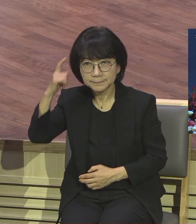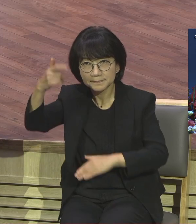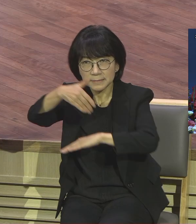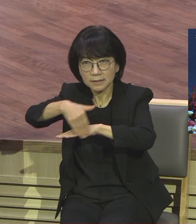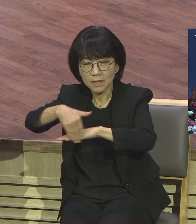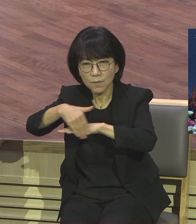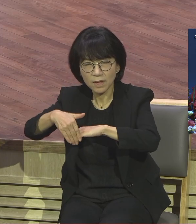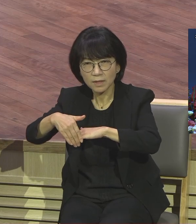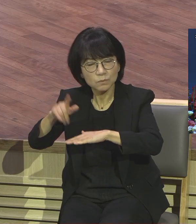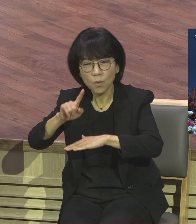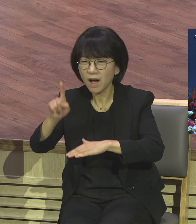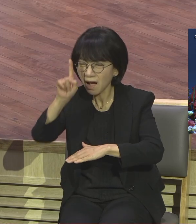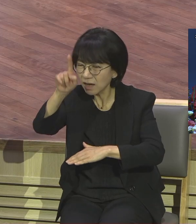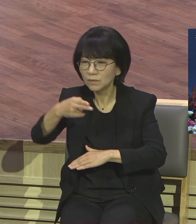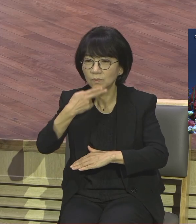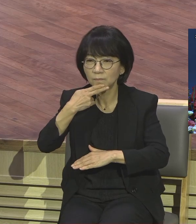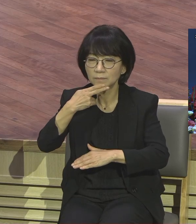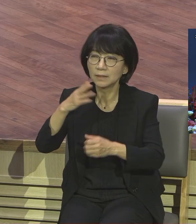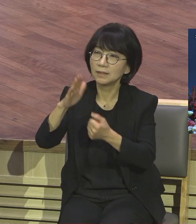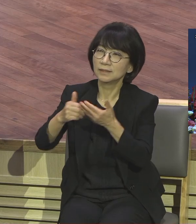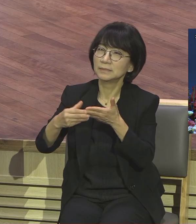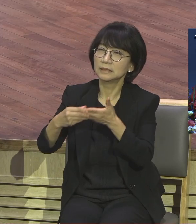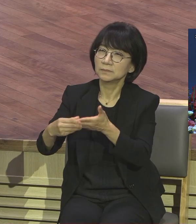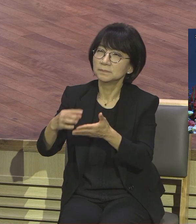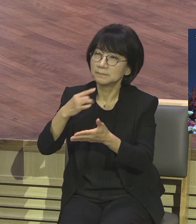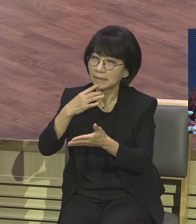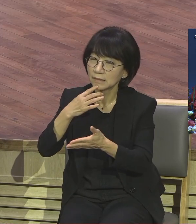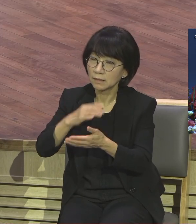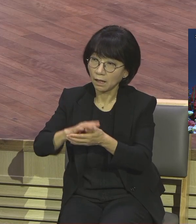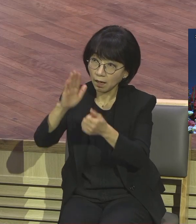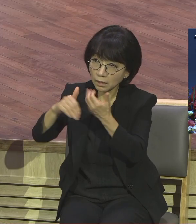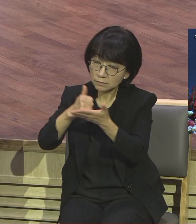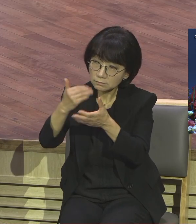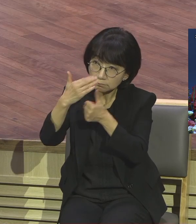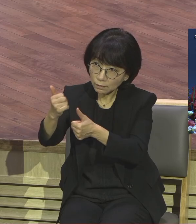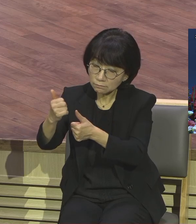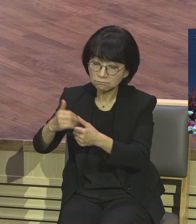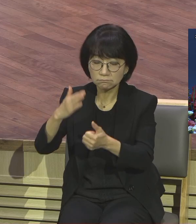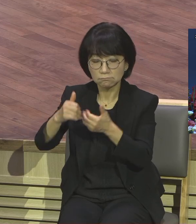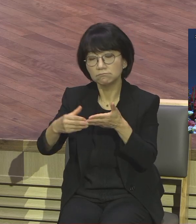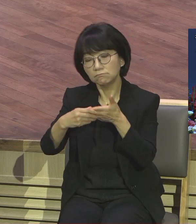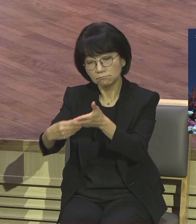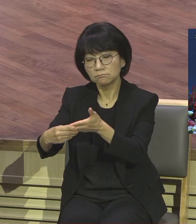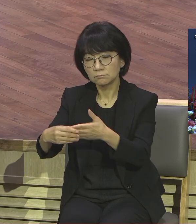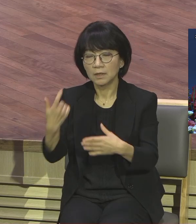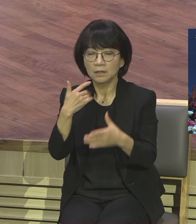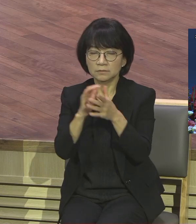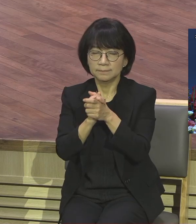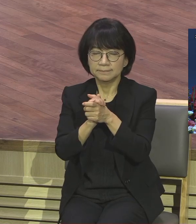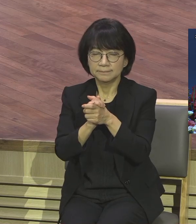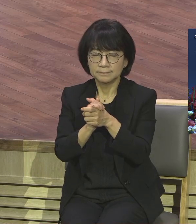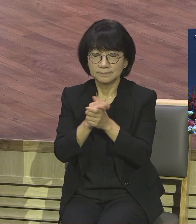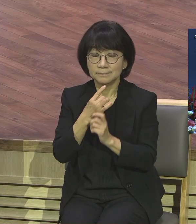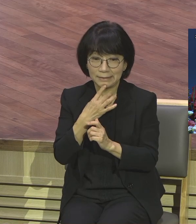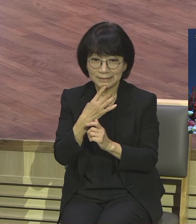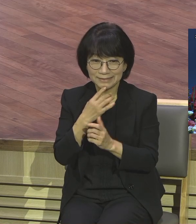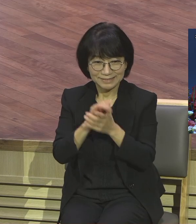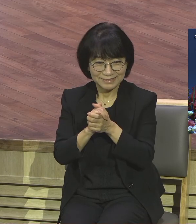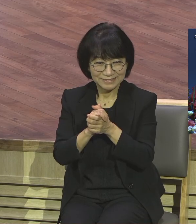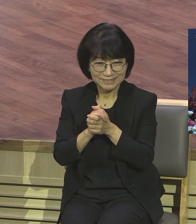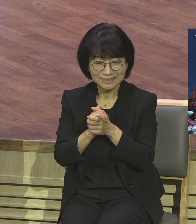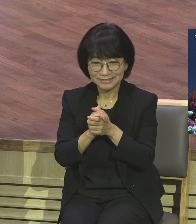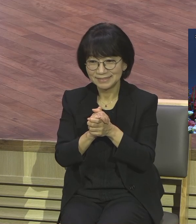생각 계획 없어. 인도 받아. 알아서. 하나님 인도한 대로 뭐 기도만 하고 있었어.